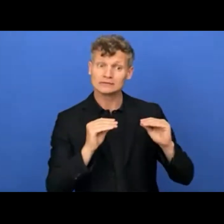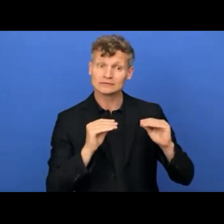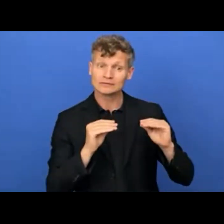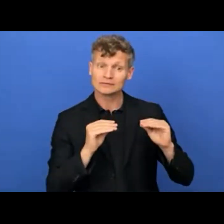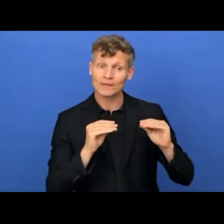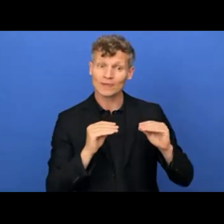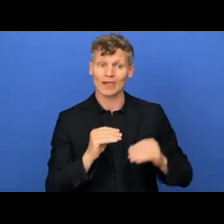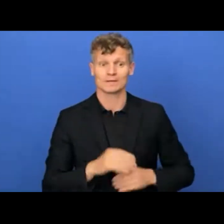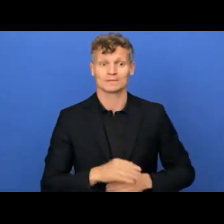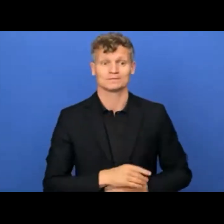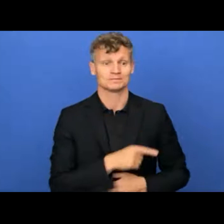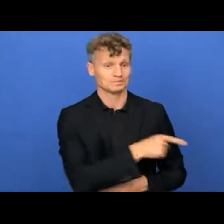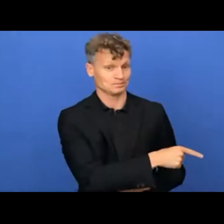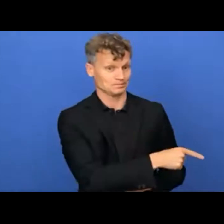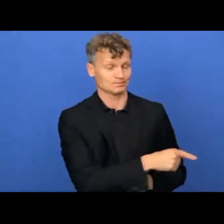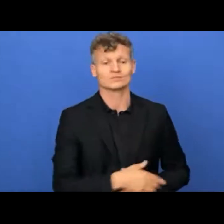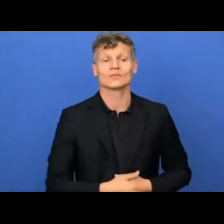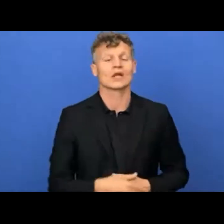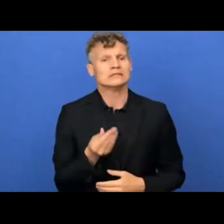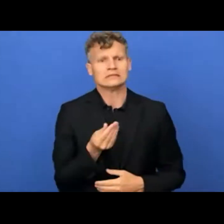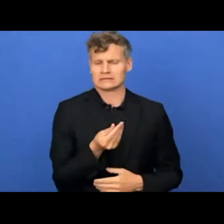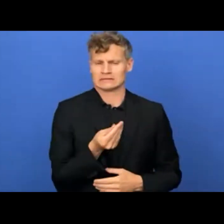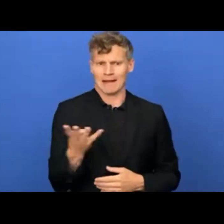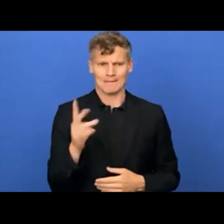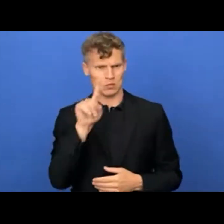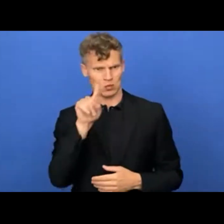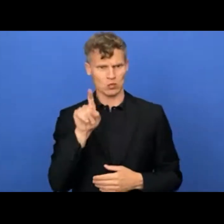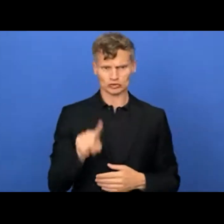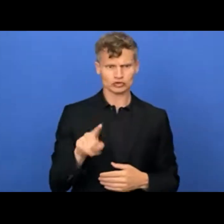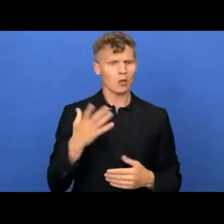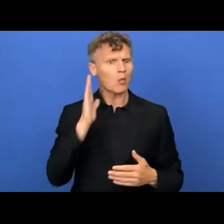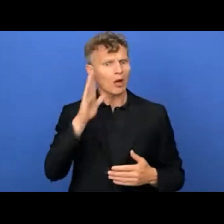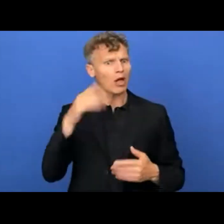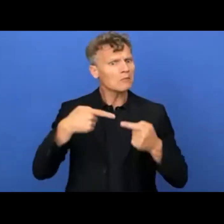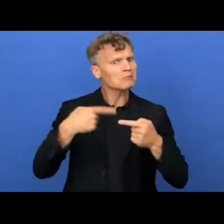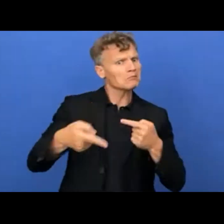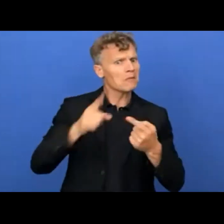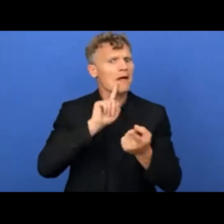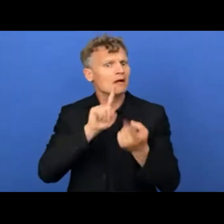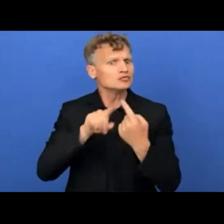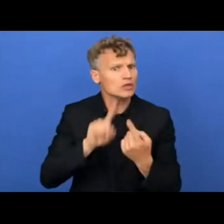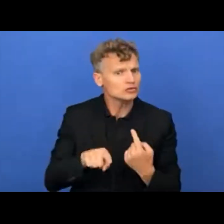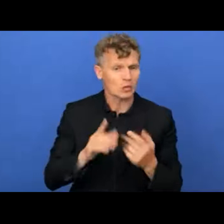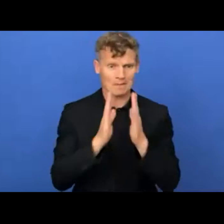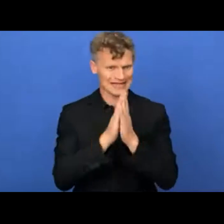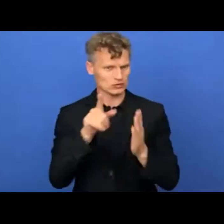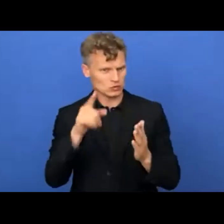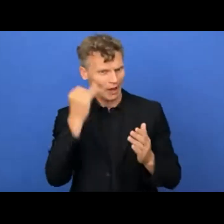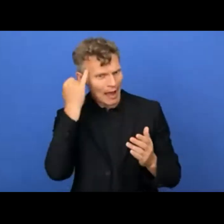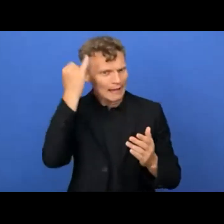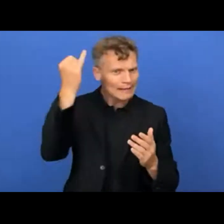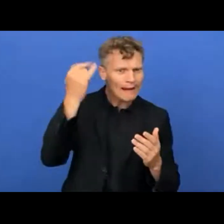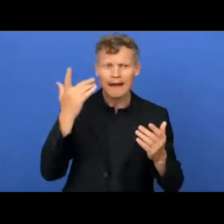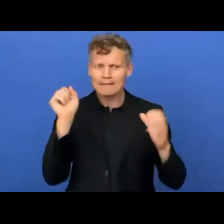bas à droite sur votre écran. Nous reprendrons certaines de ces questions dans la partie questions-réponses, Q&A,